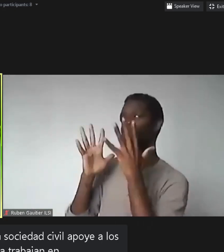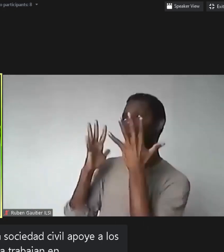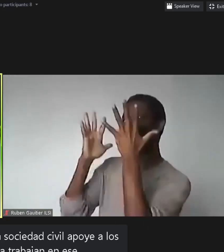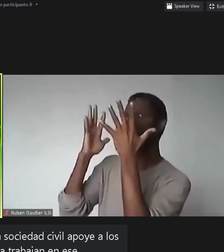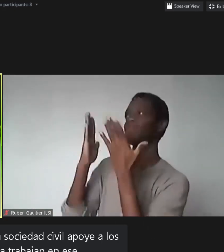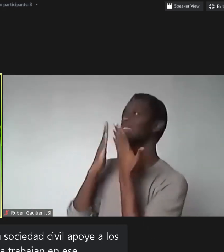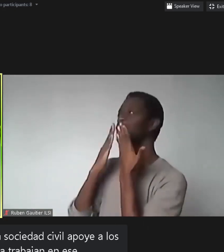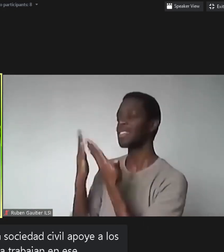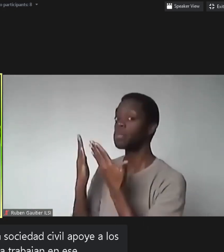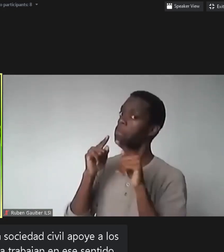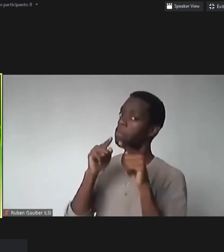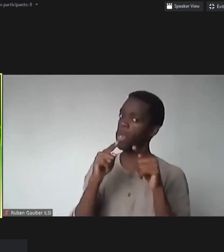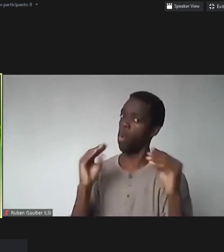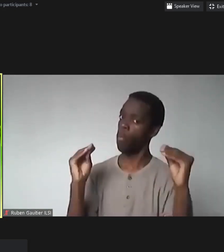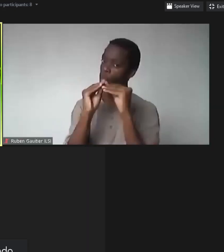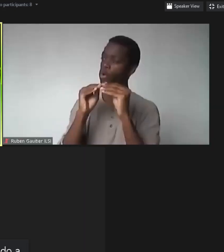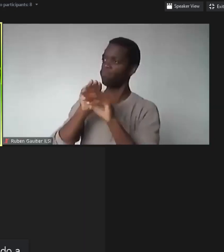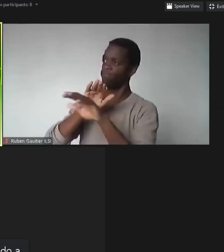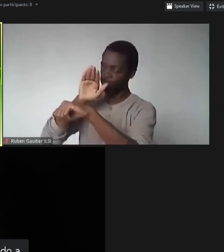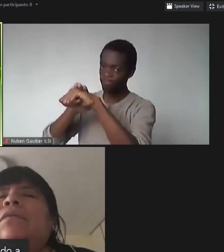por cualquier consulta.